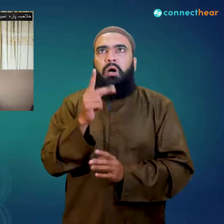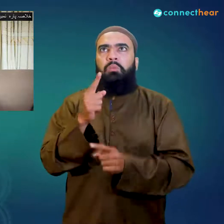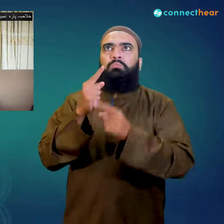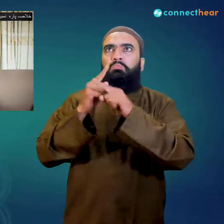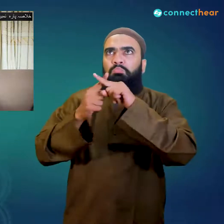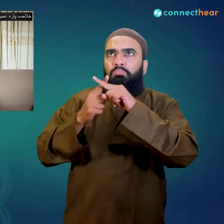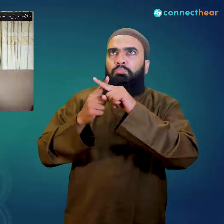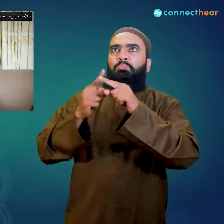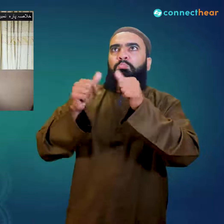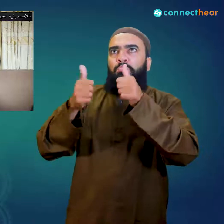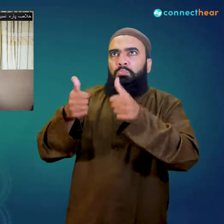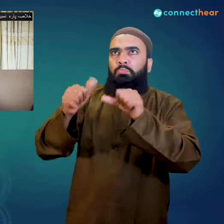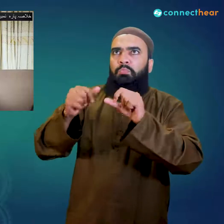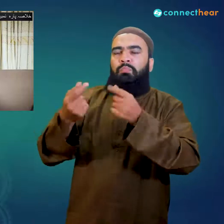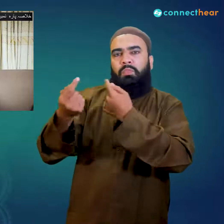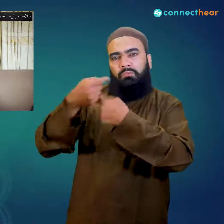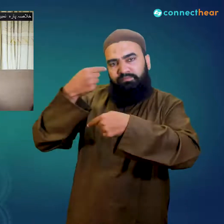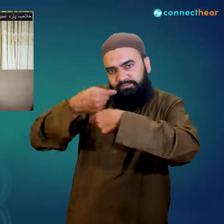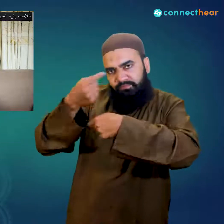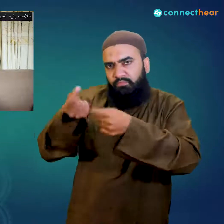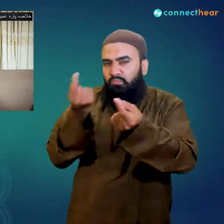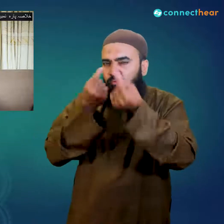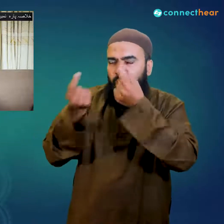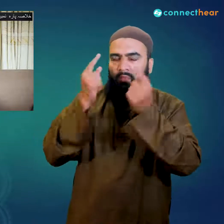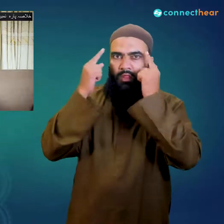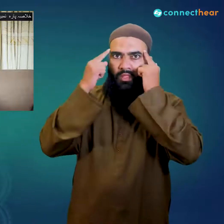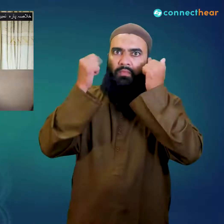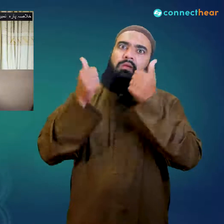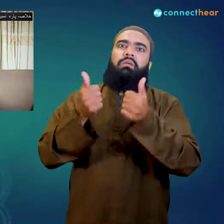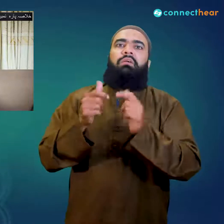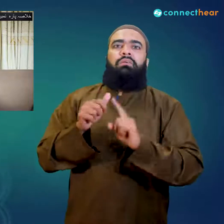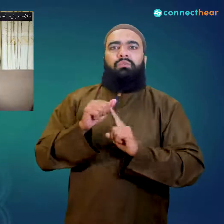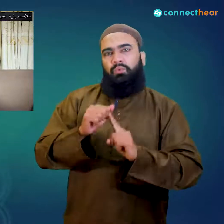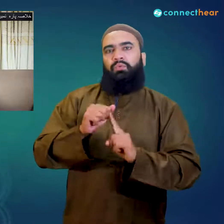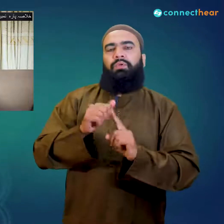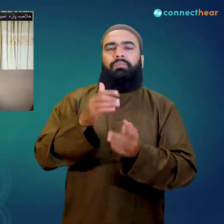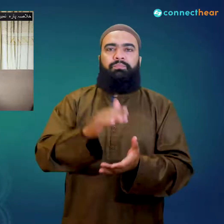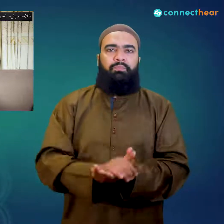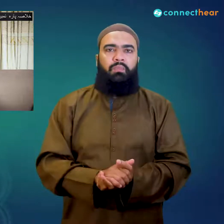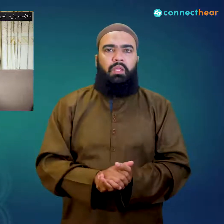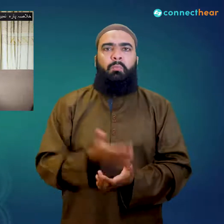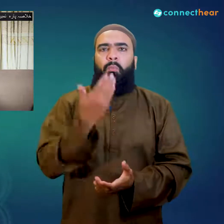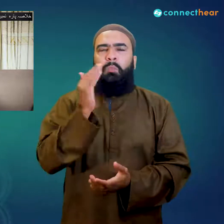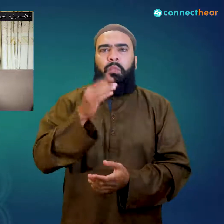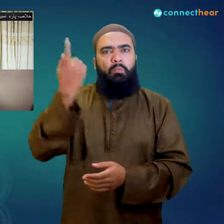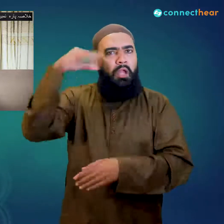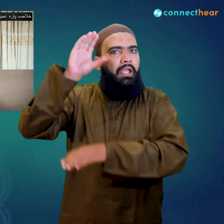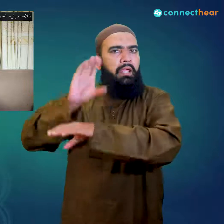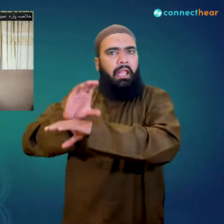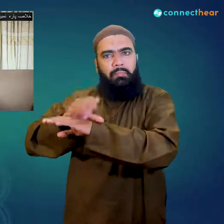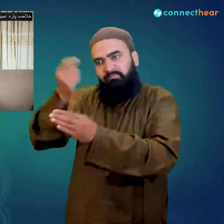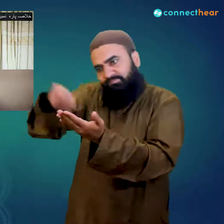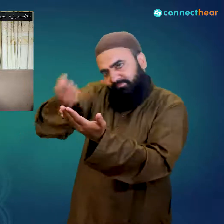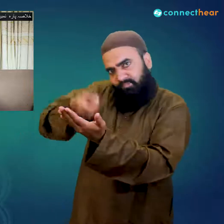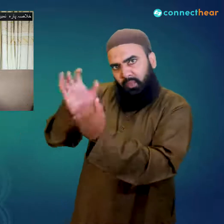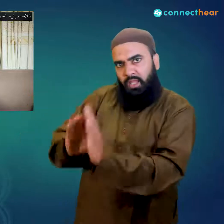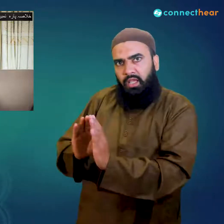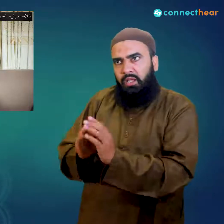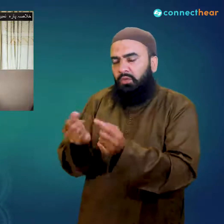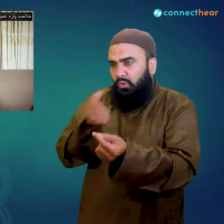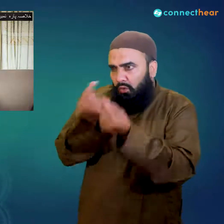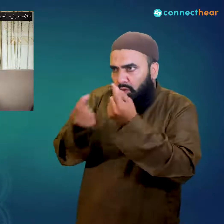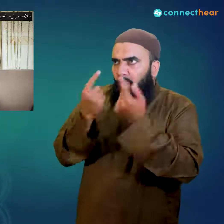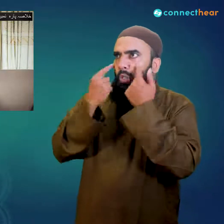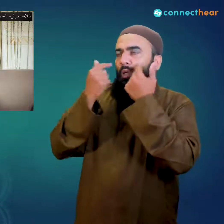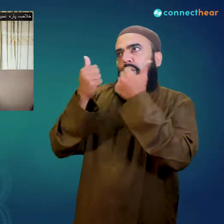سبق کا باعث ہوں، اور واقعے کے اندر جو واقعے کے اعتبار سے یا تاریخی اعتبار سے کوئی چیز ہو اور اس میں کوئی